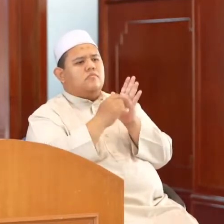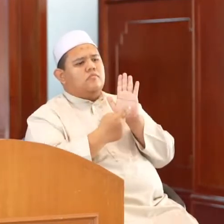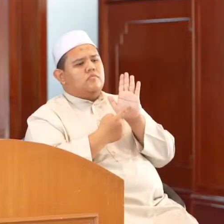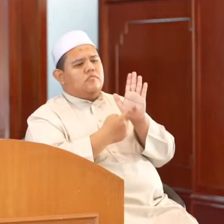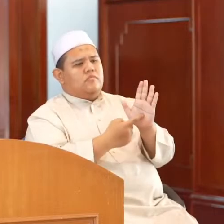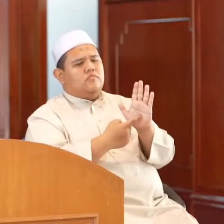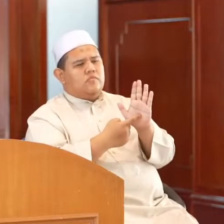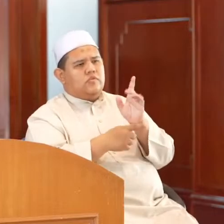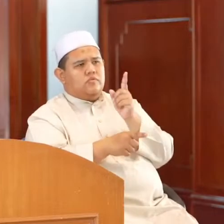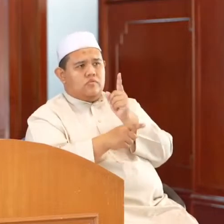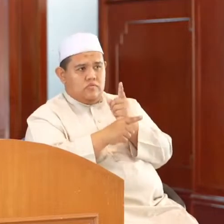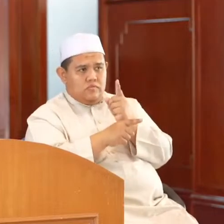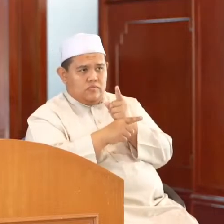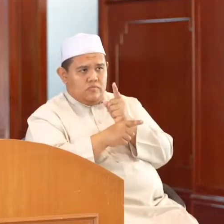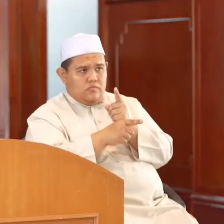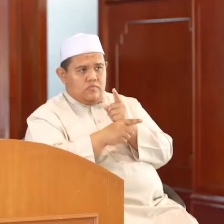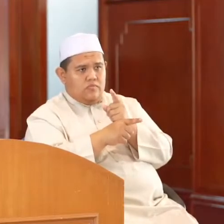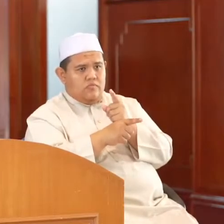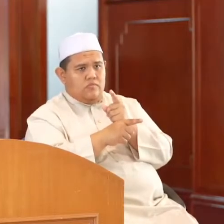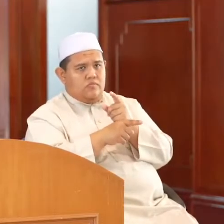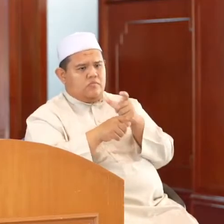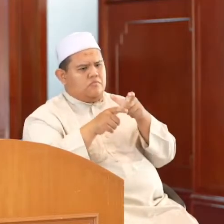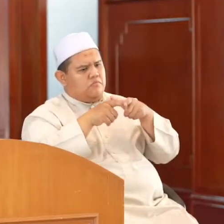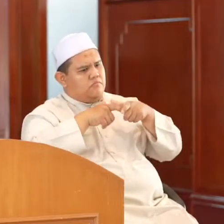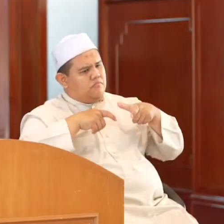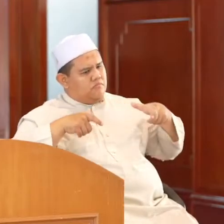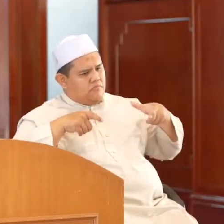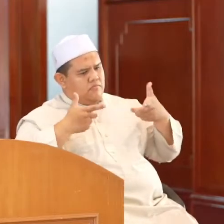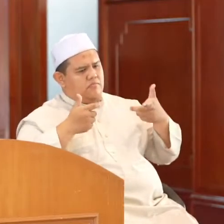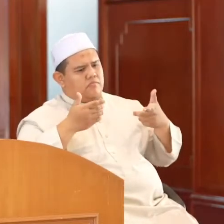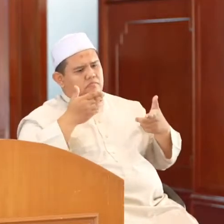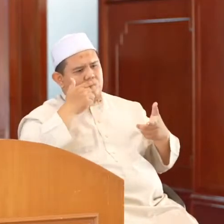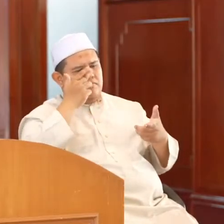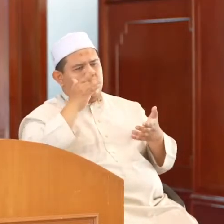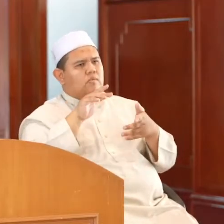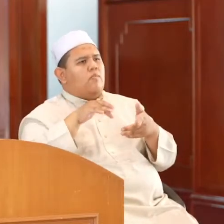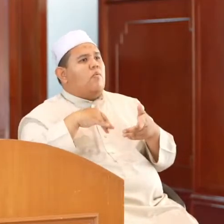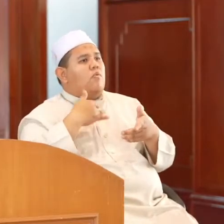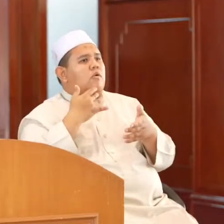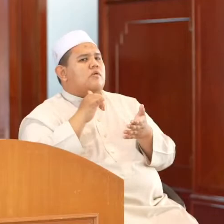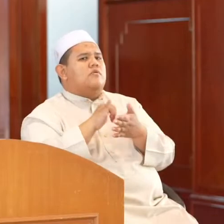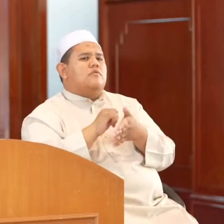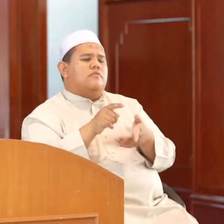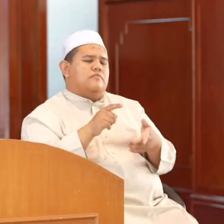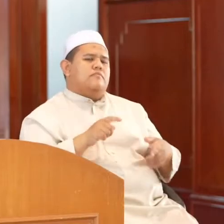gedebe, tunjuk gangster, tunjuk something, tu baru terasa.